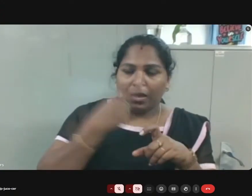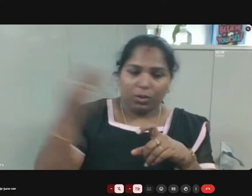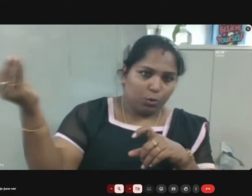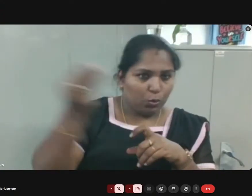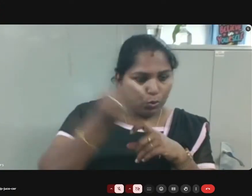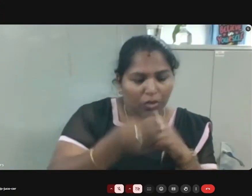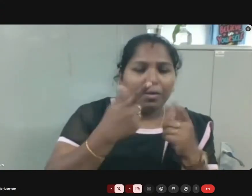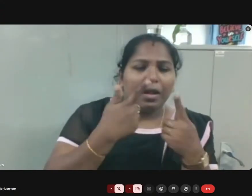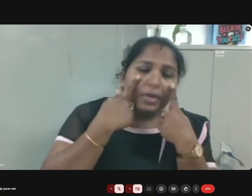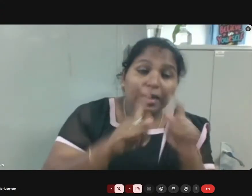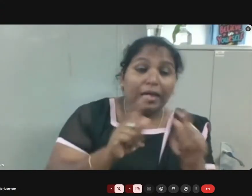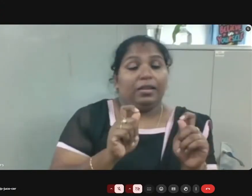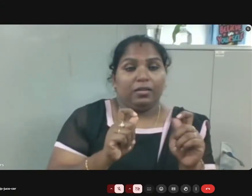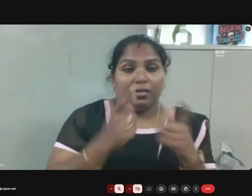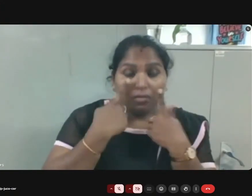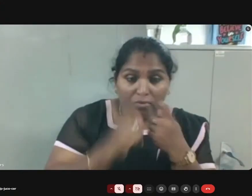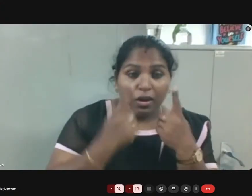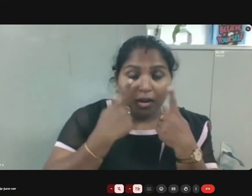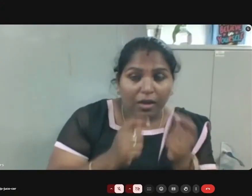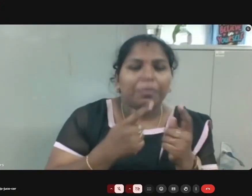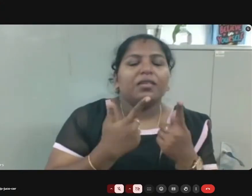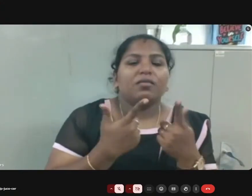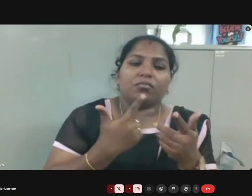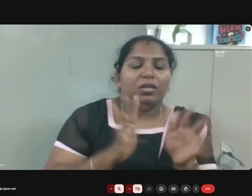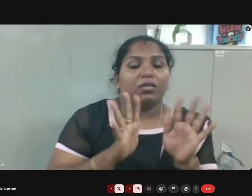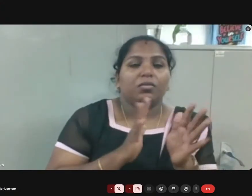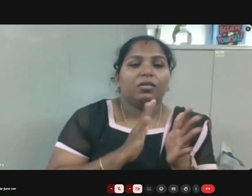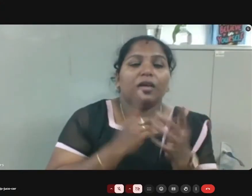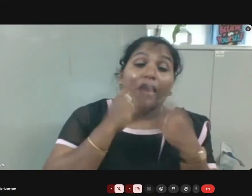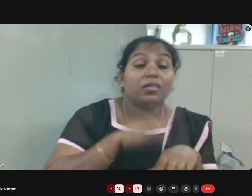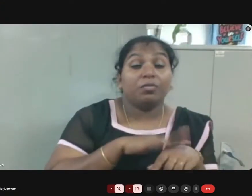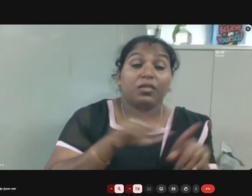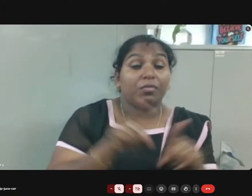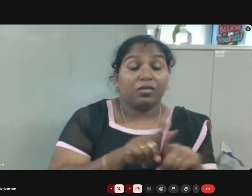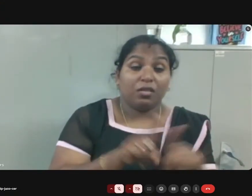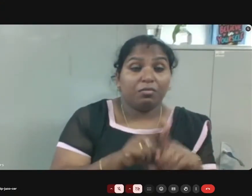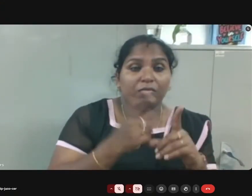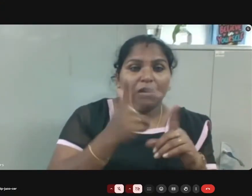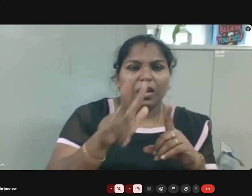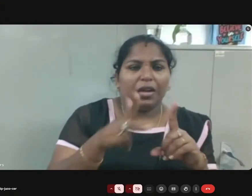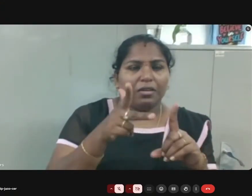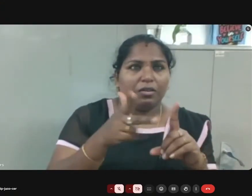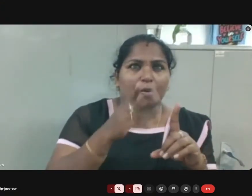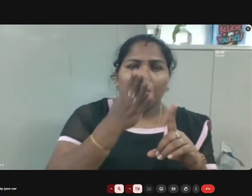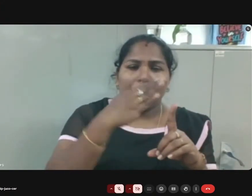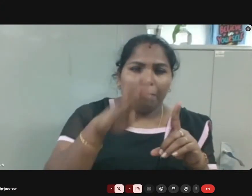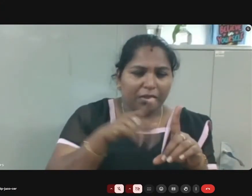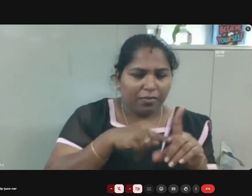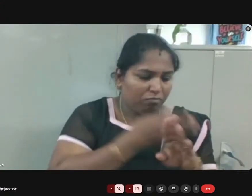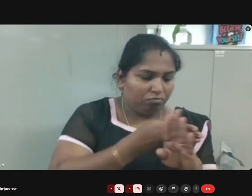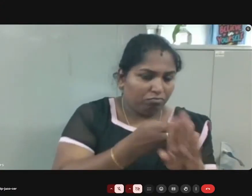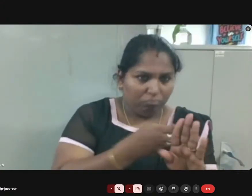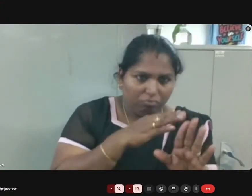മരുന്ന് രോഗികളിൽ ഉപയോഗിച്ച് നോക്കുന്ന ഒരു പരീക്ഷണം പോലെയാണ് ശരിക്കും ഇത്. കാരണം നമുക്കിപ്പോ ഒരു 8-9 വർഷമായിട്ടല്ലേ ഈ മരുന്ന് കയ്യിലുള്ളൂ, ഈ തെറാപ്പി.